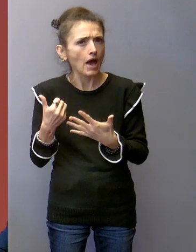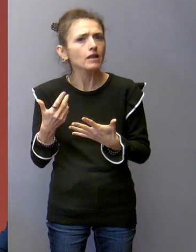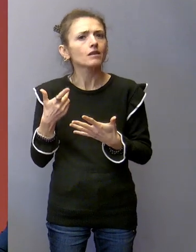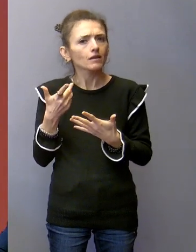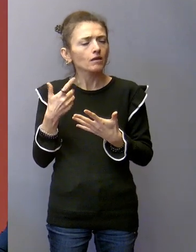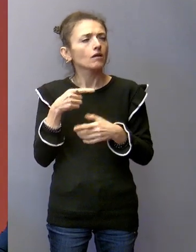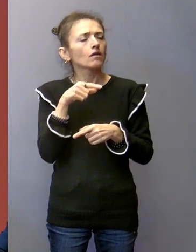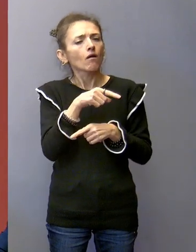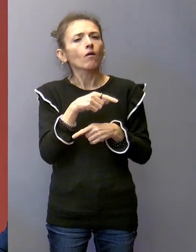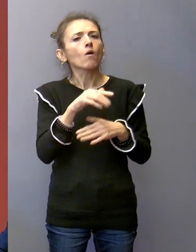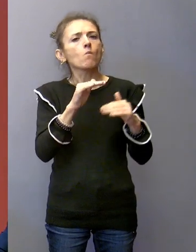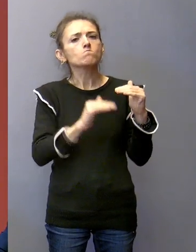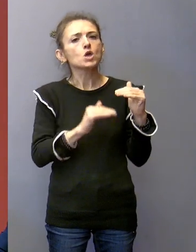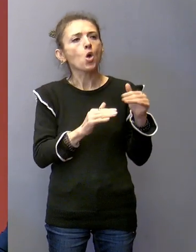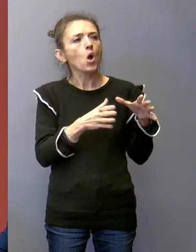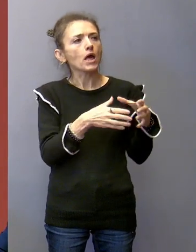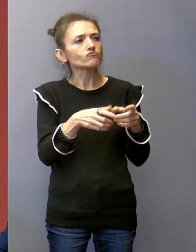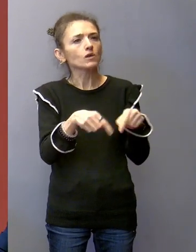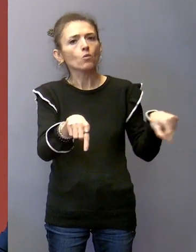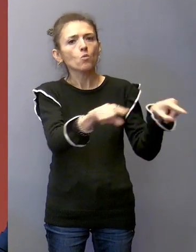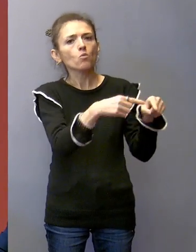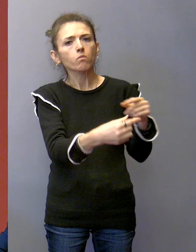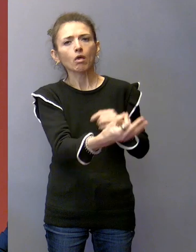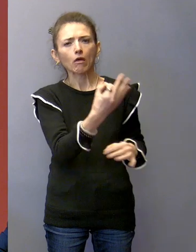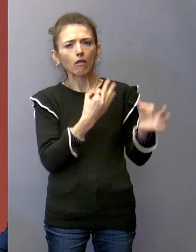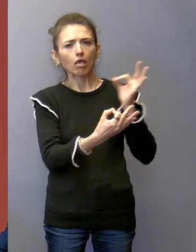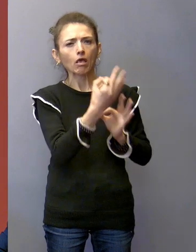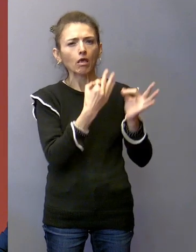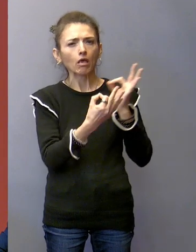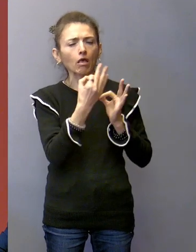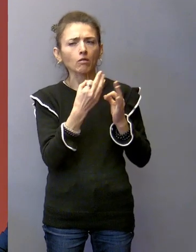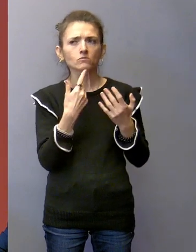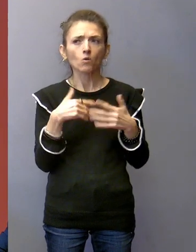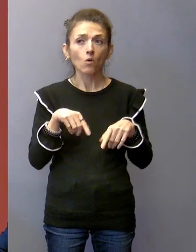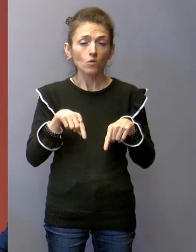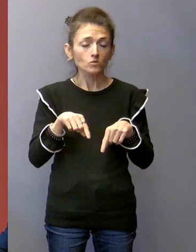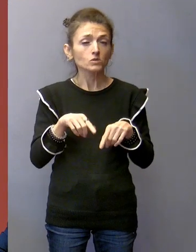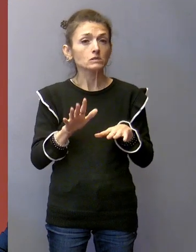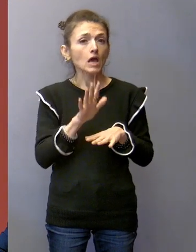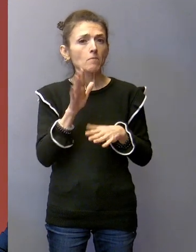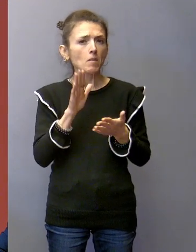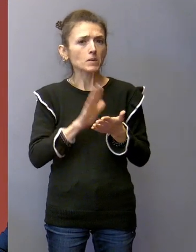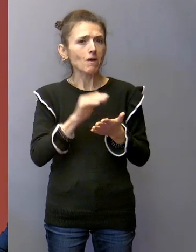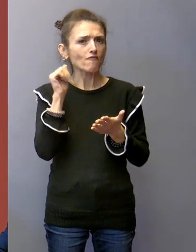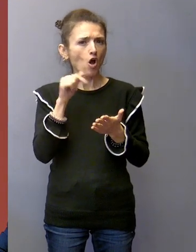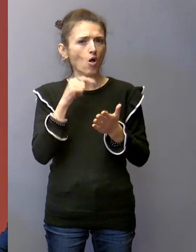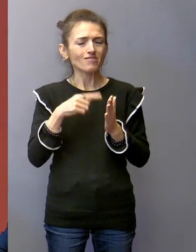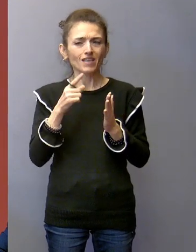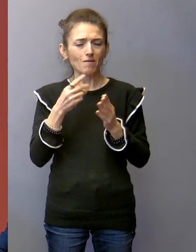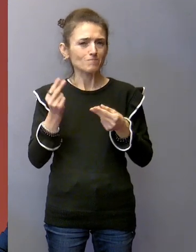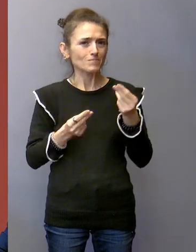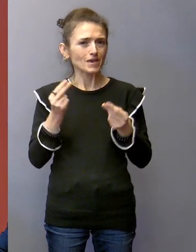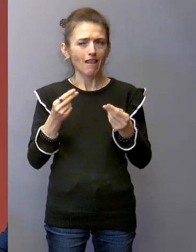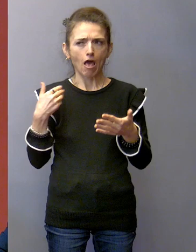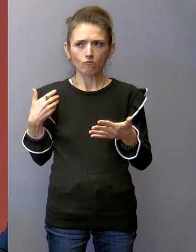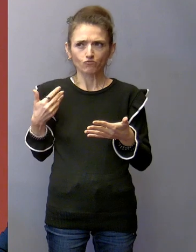critiche devo dire che oggi effettivamente è dopo un po' di mesi forse dai tempi del bilancio la prima delibera Fatemi dire anche